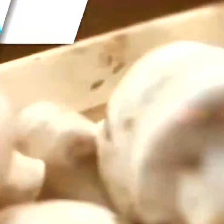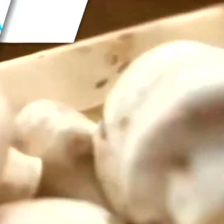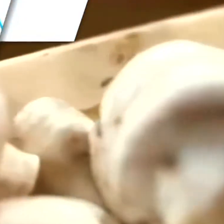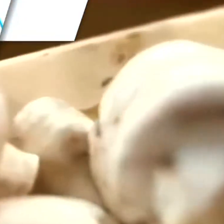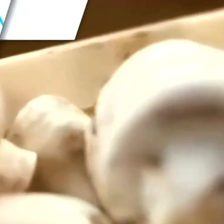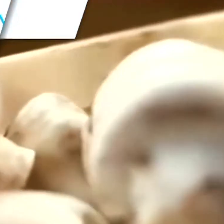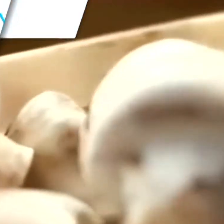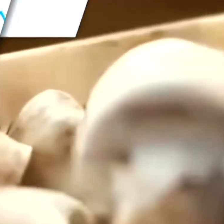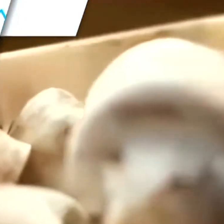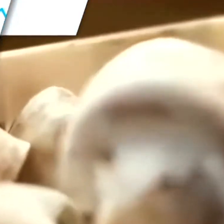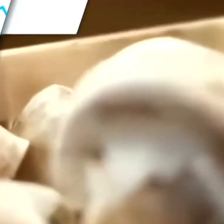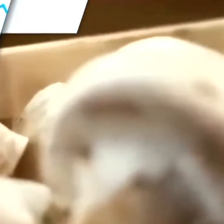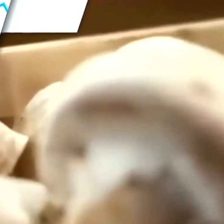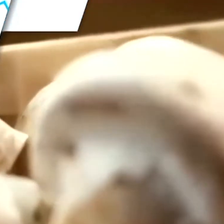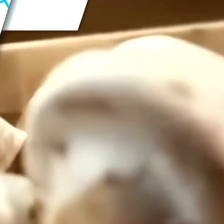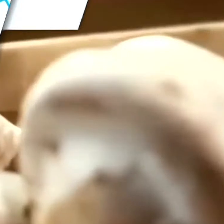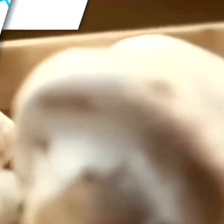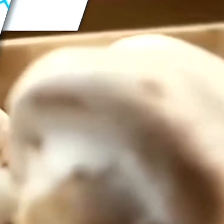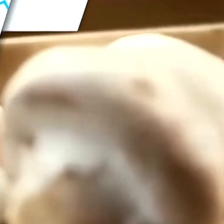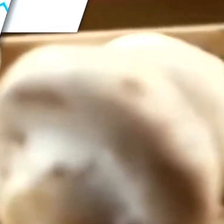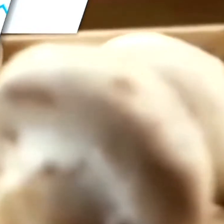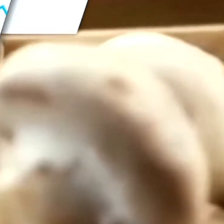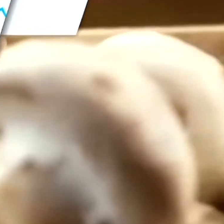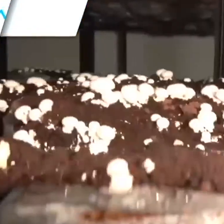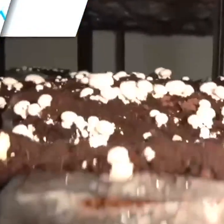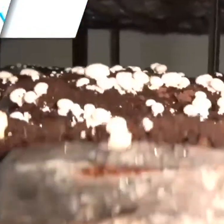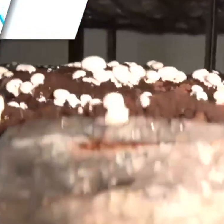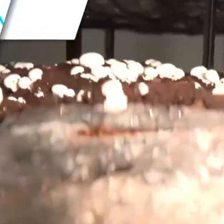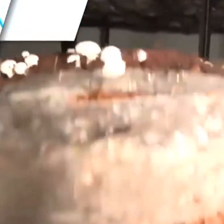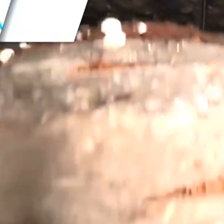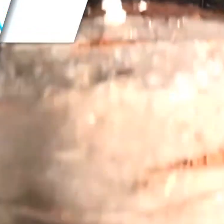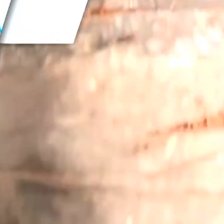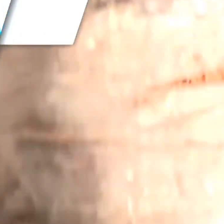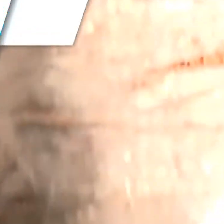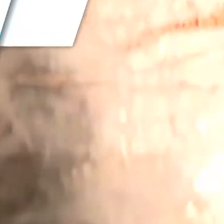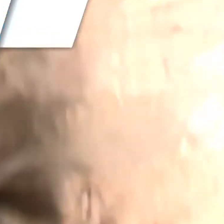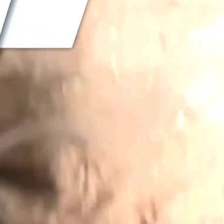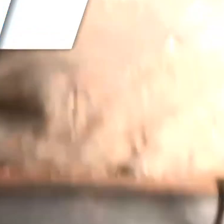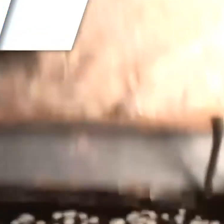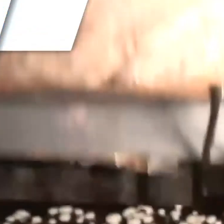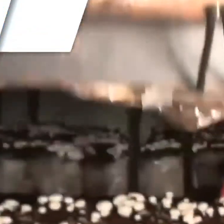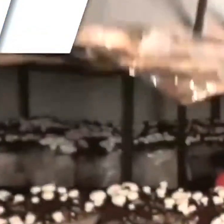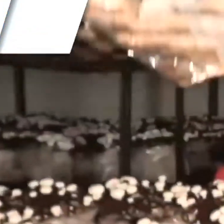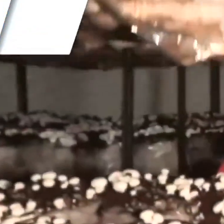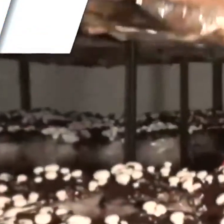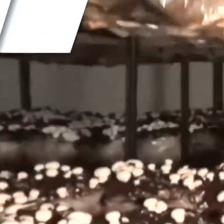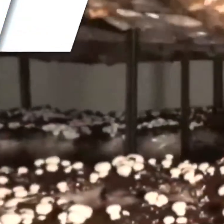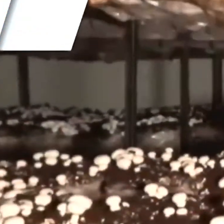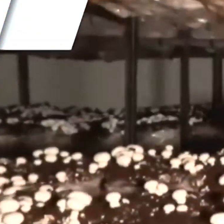मशरूम विशेष पोषक तत्वों के कारण उभरते हुए उद्योग के रूप में हर किसी का ध्यान आकर्षित कर रहा